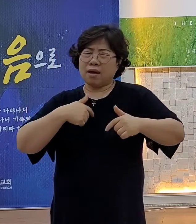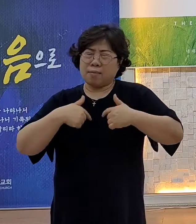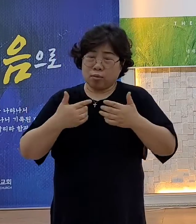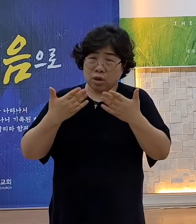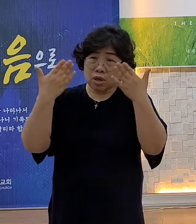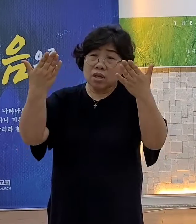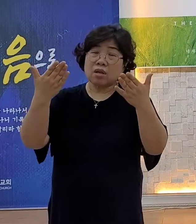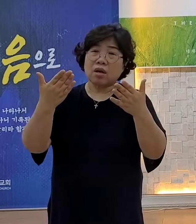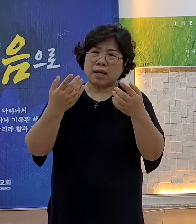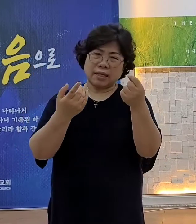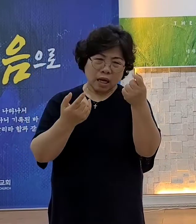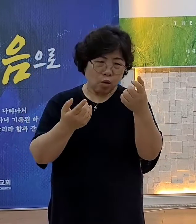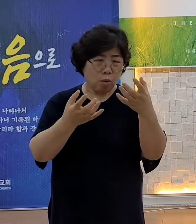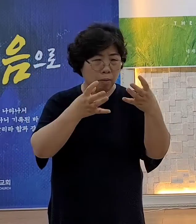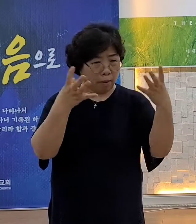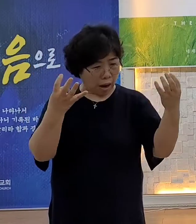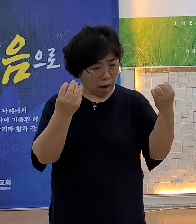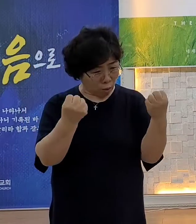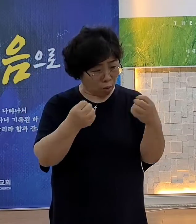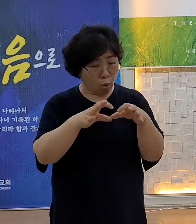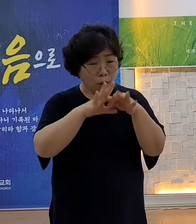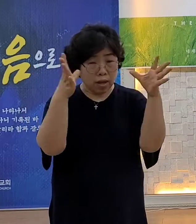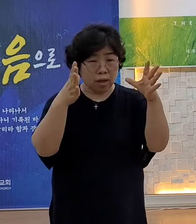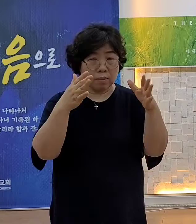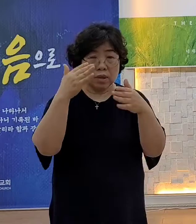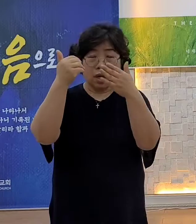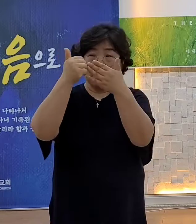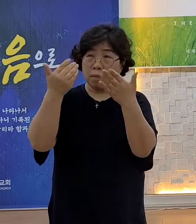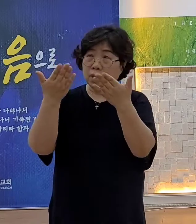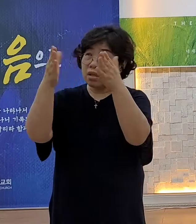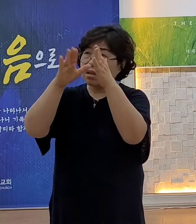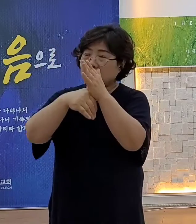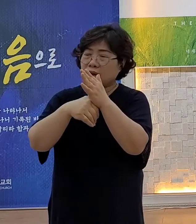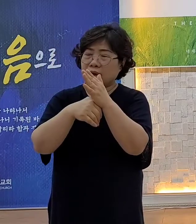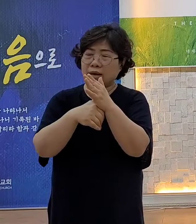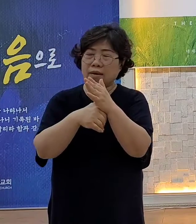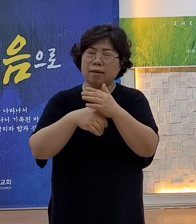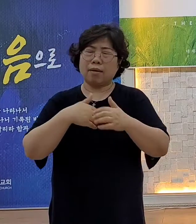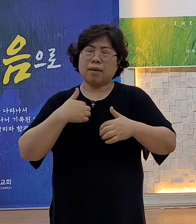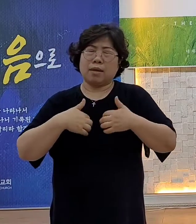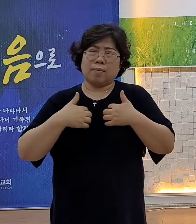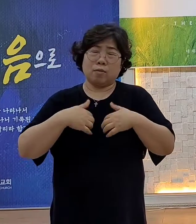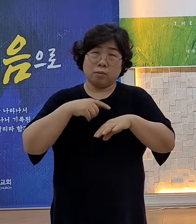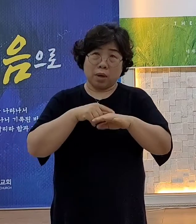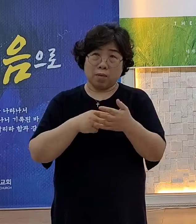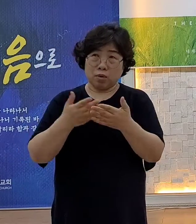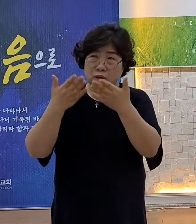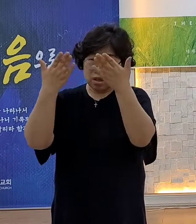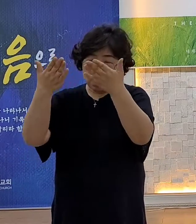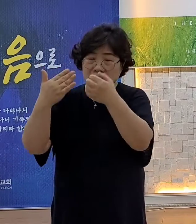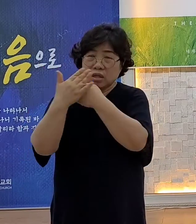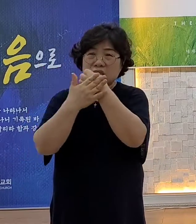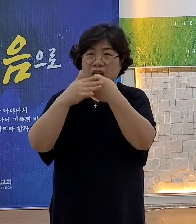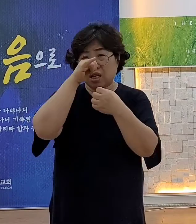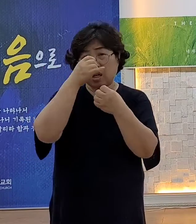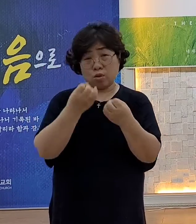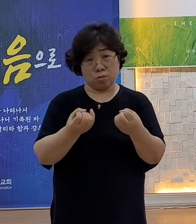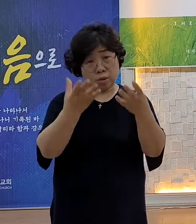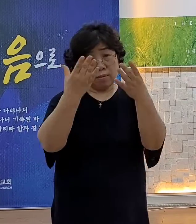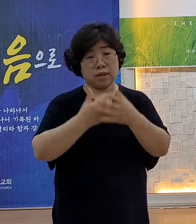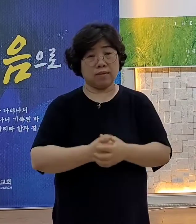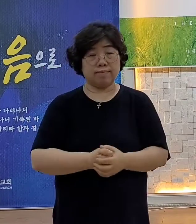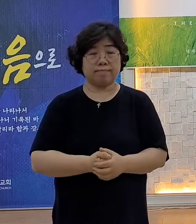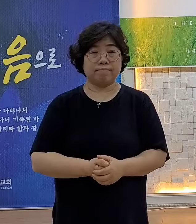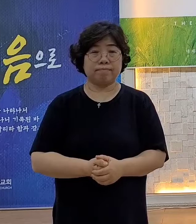많든 우리에게 주신 은혜대로 하나님 앞에 드릴 수 있는 그런 귀한 고백이 있기를 주님의 이름으로 축복합니다. 자, 오늘 이